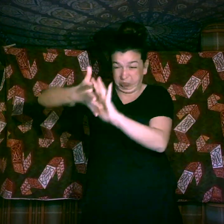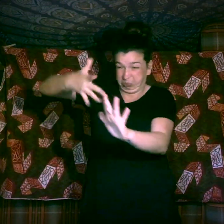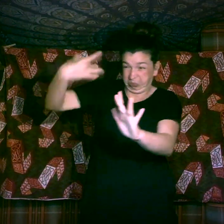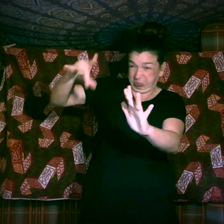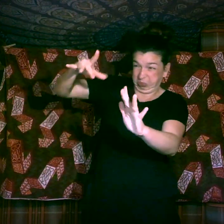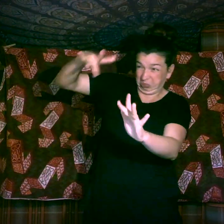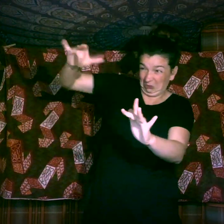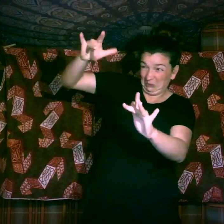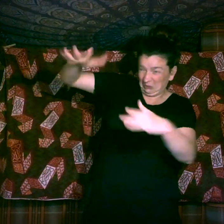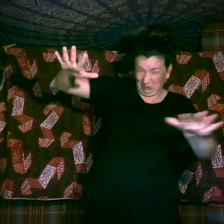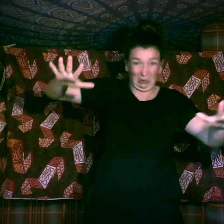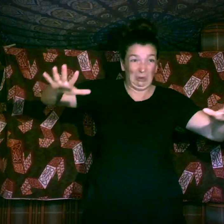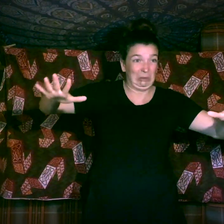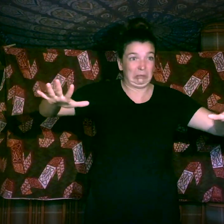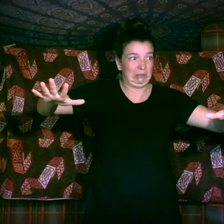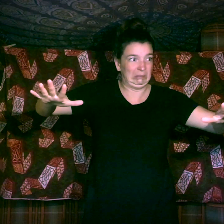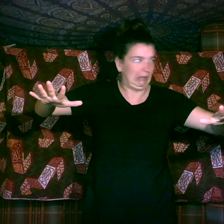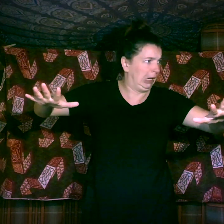épaisse et collante.